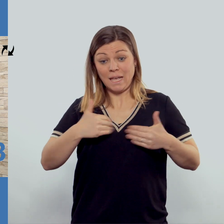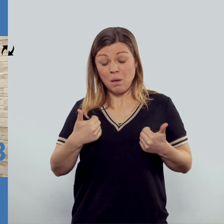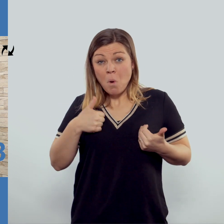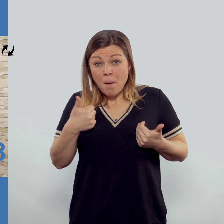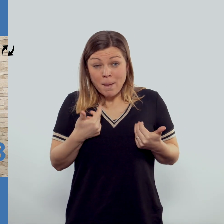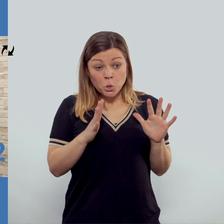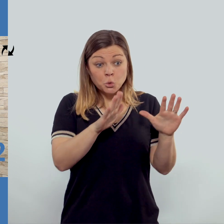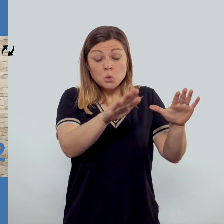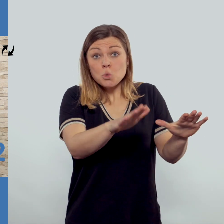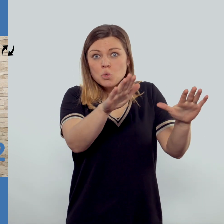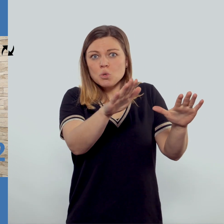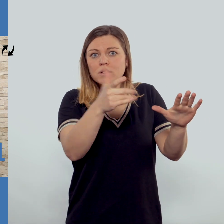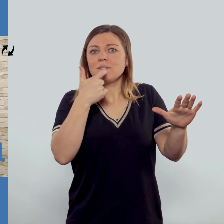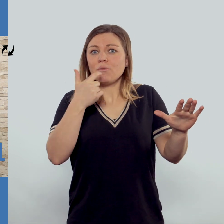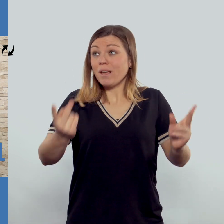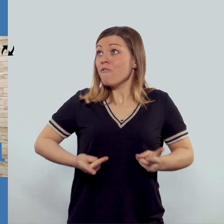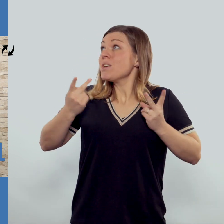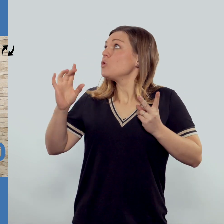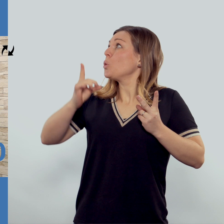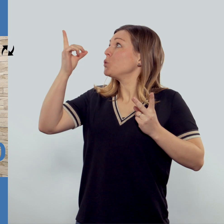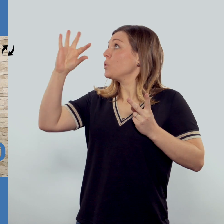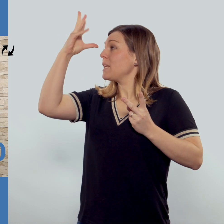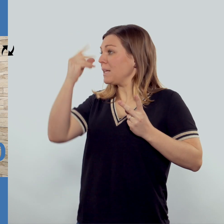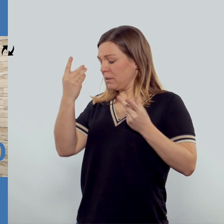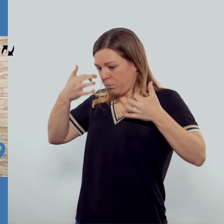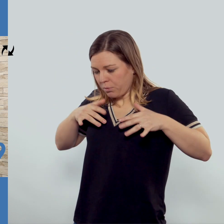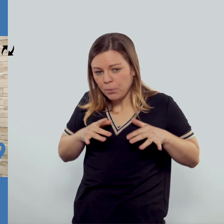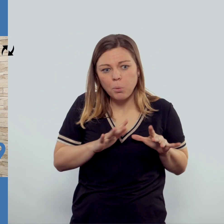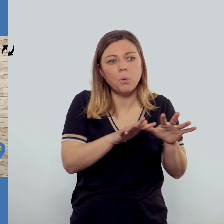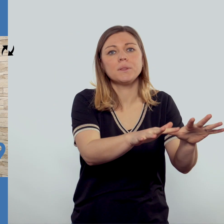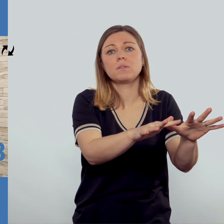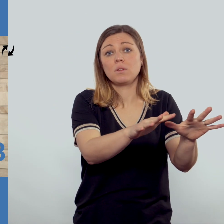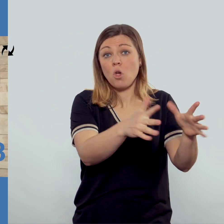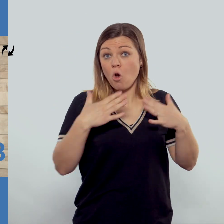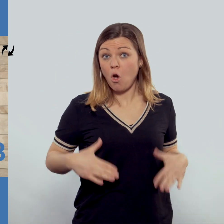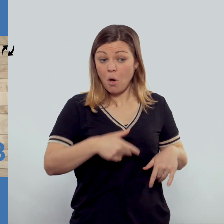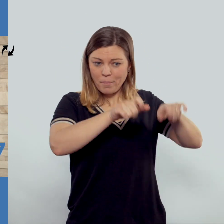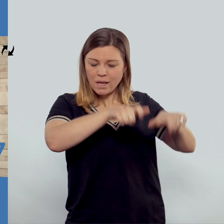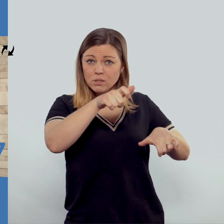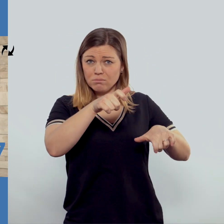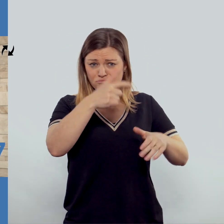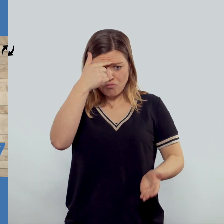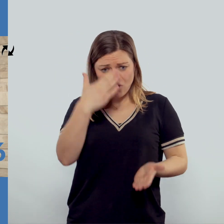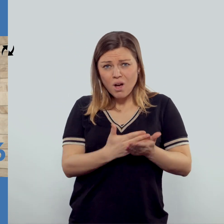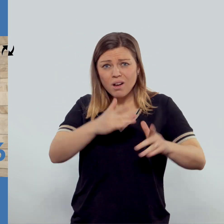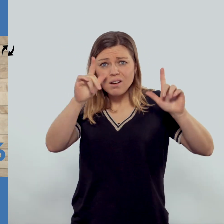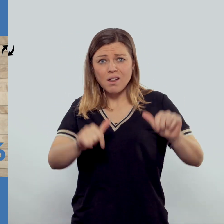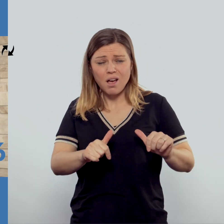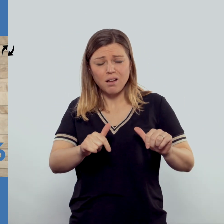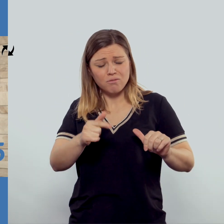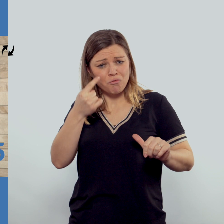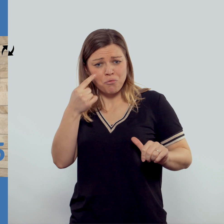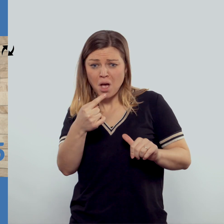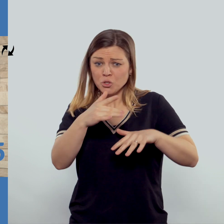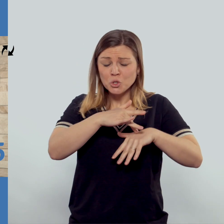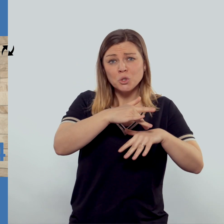la vie de Dieu qui est en moi, passe au travers de ma main et va dans le corps de cette personne. Et si je fais ces choses avec foi, je vais voir